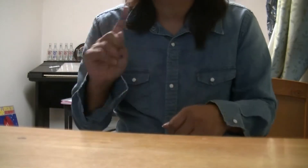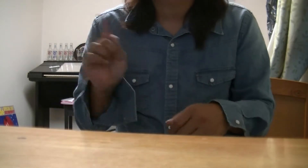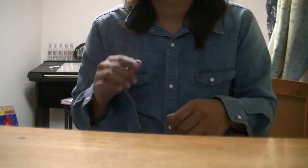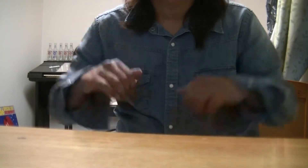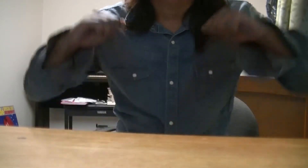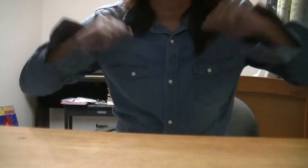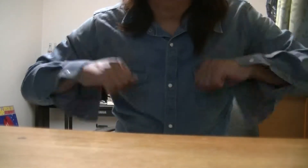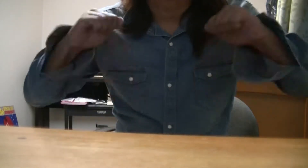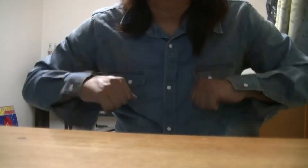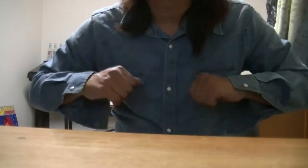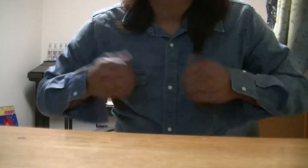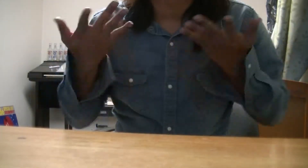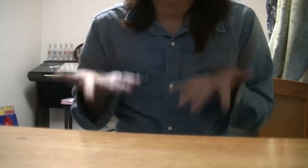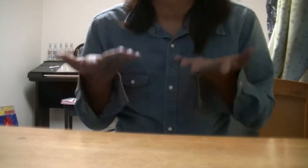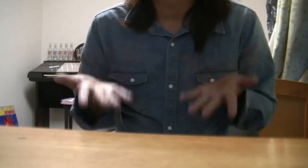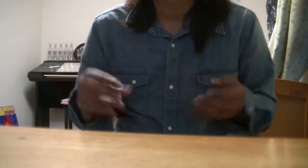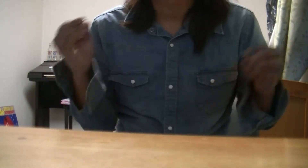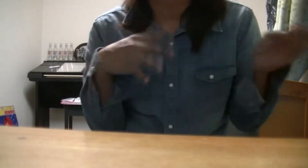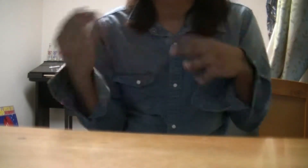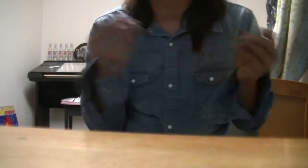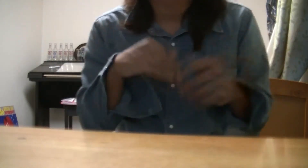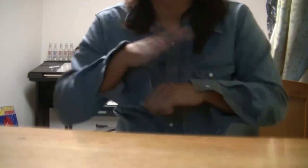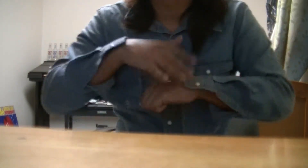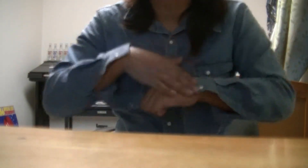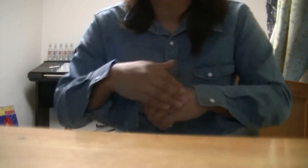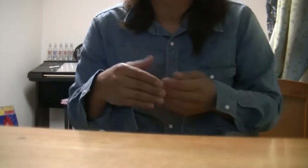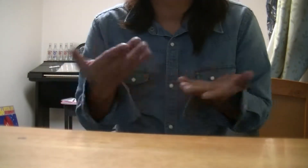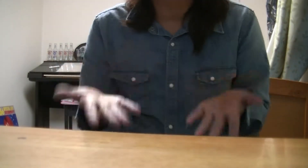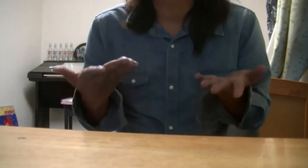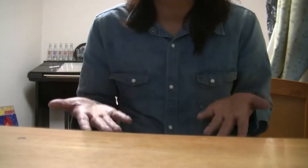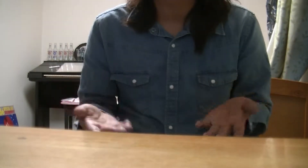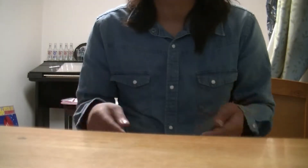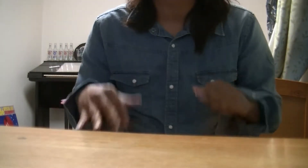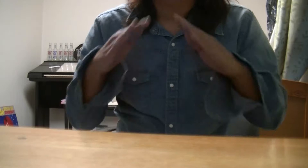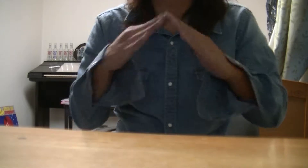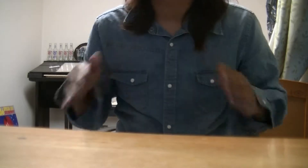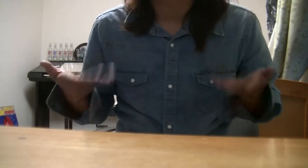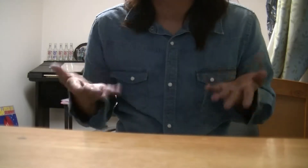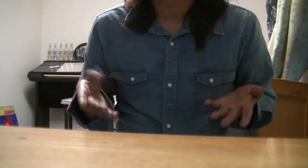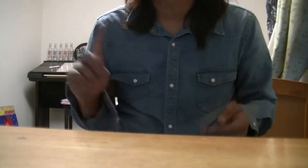うって、話し方学ぼうって思ったんです。学生時代話し方学んでたことある人います？